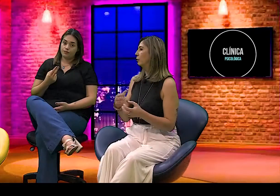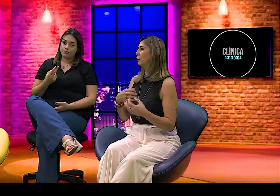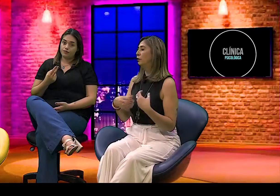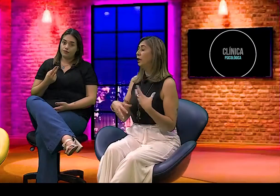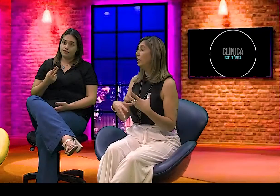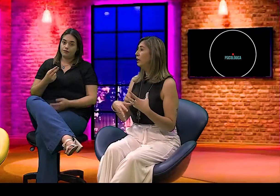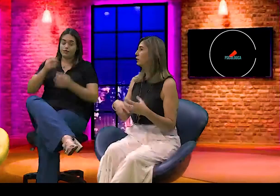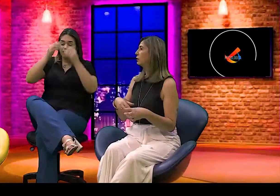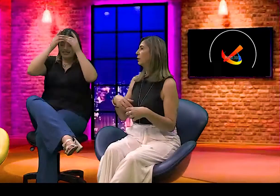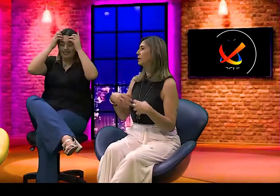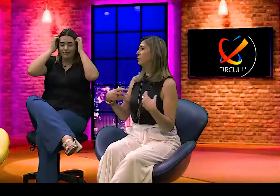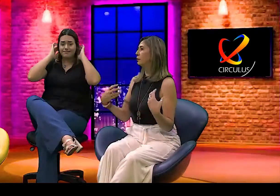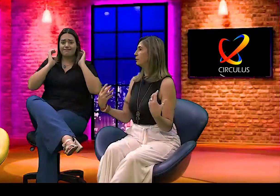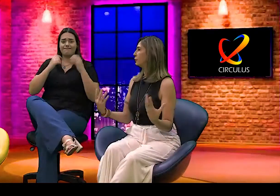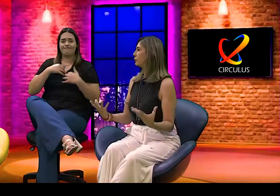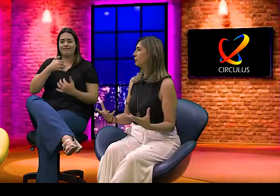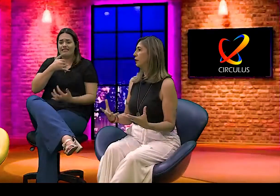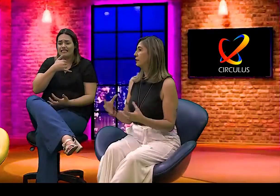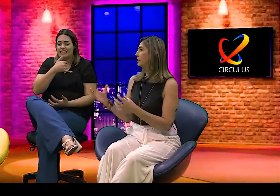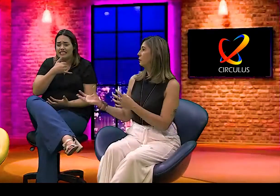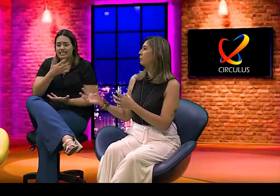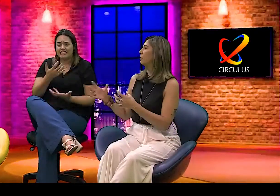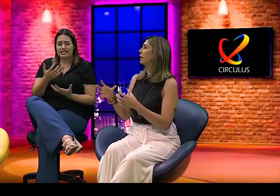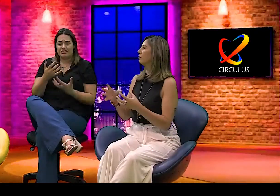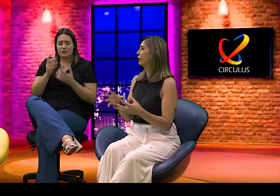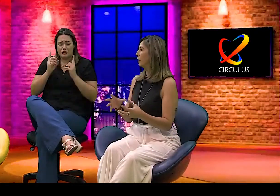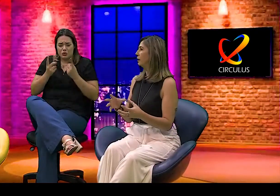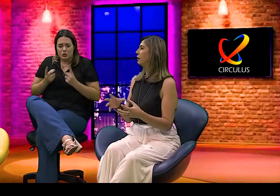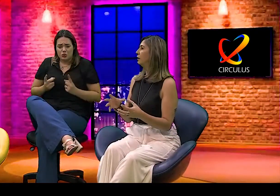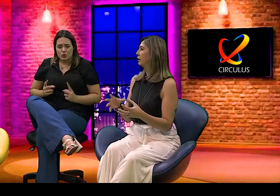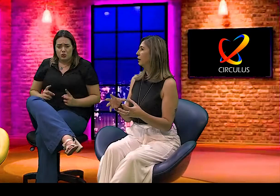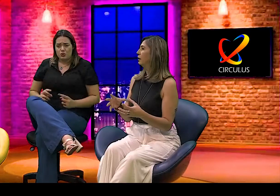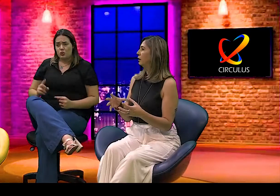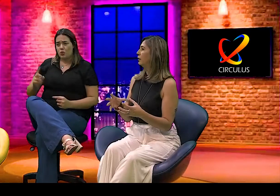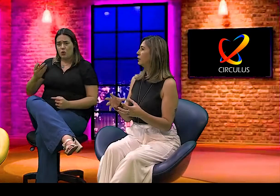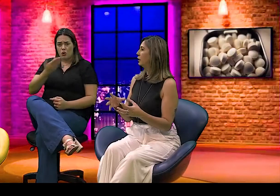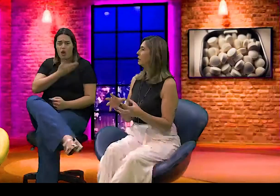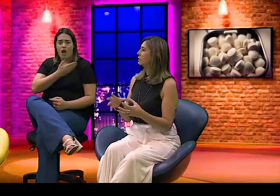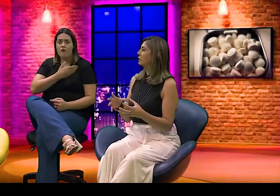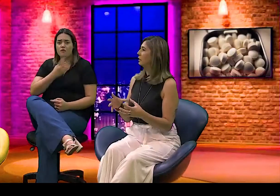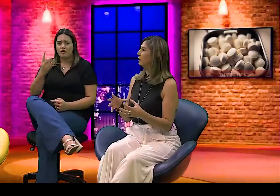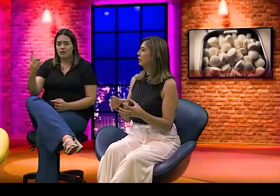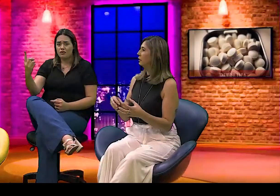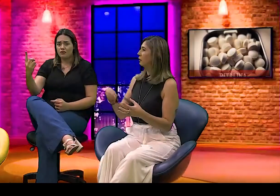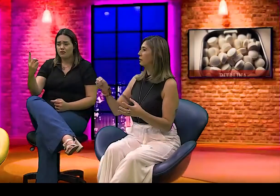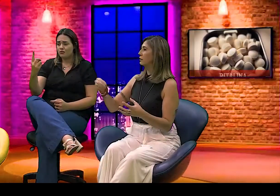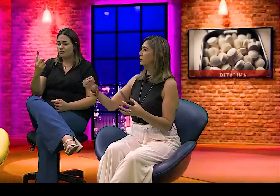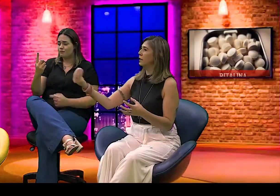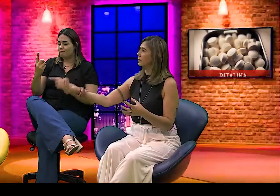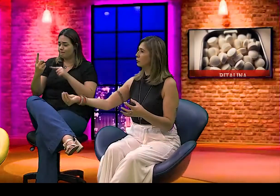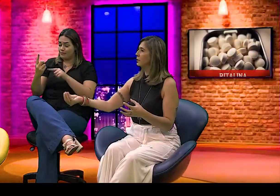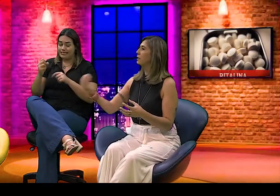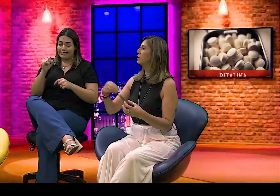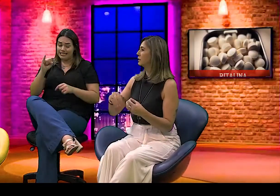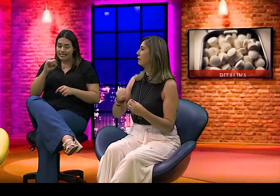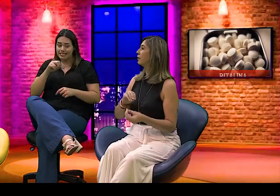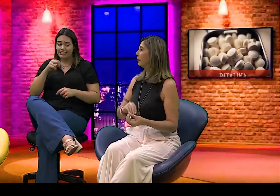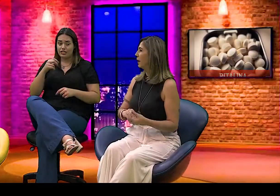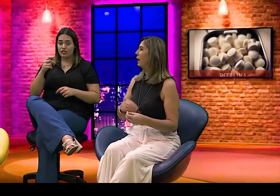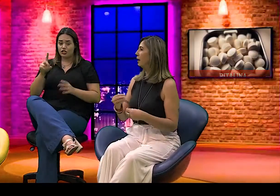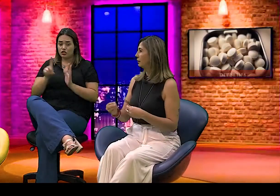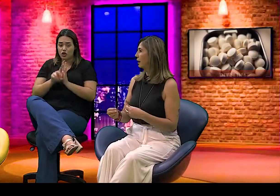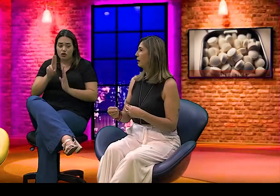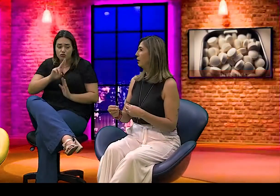eu estou muito triste, estou passando por situações difíceis e algum colega vem e diz que, olha, se você usar essa substância, você vai